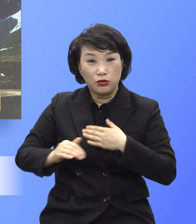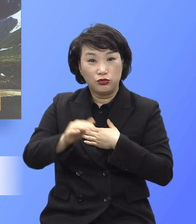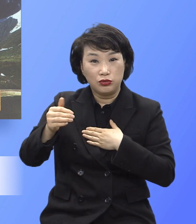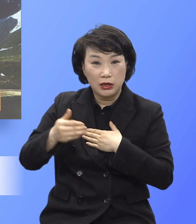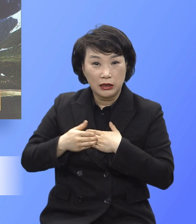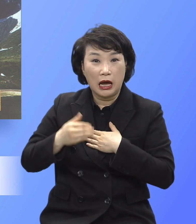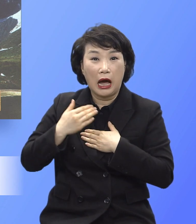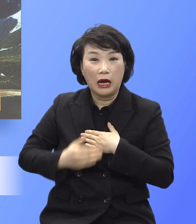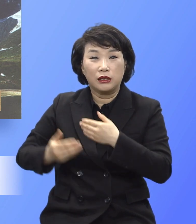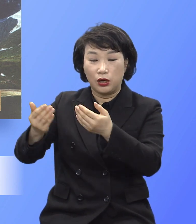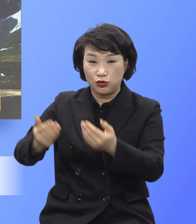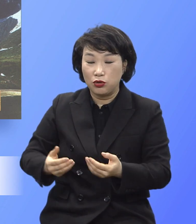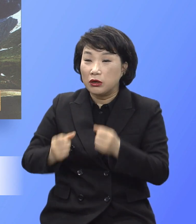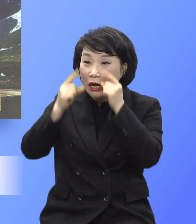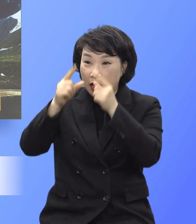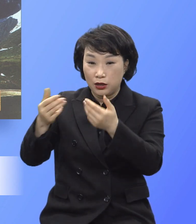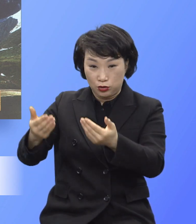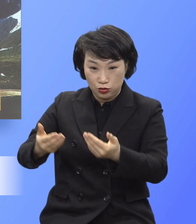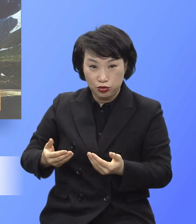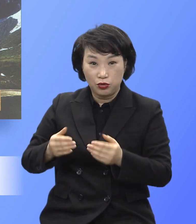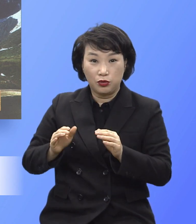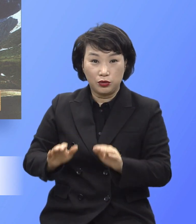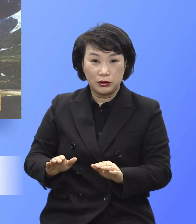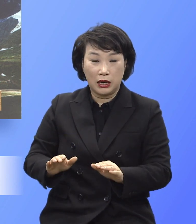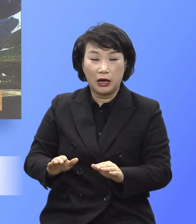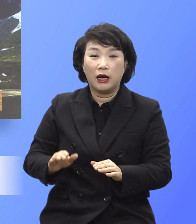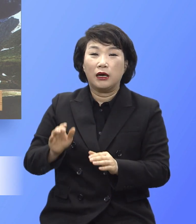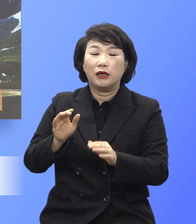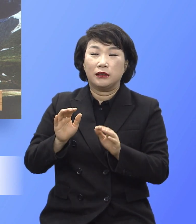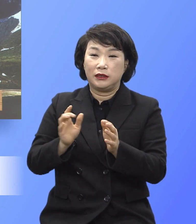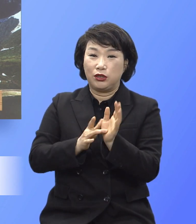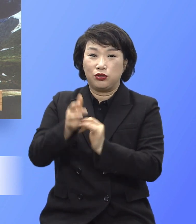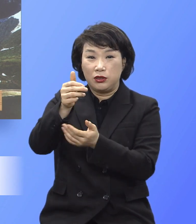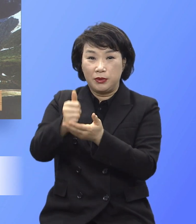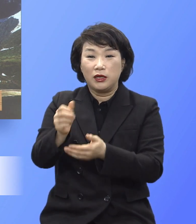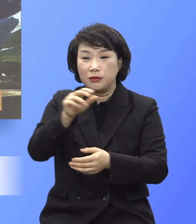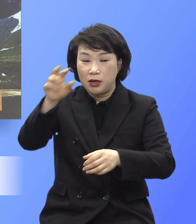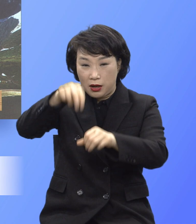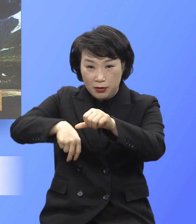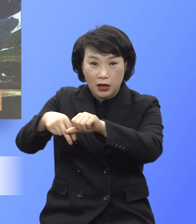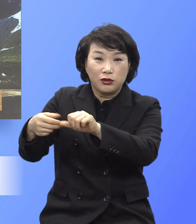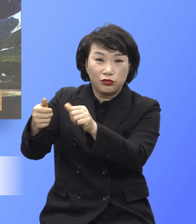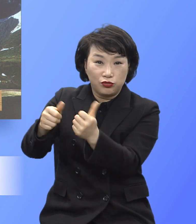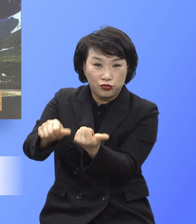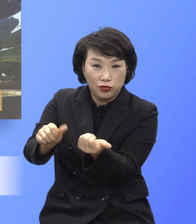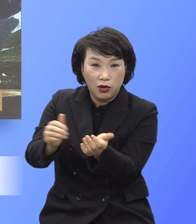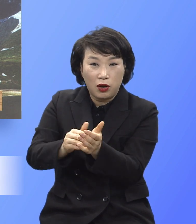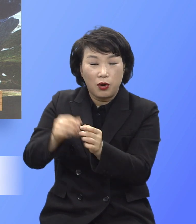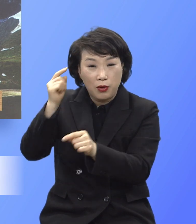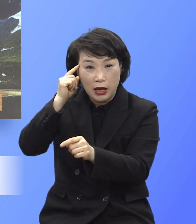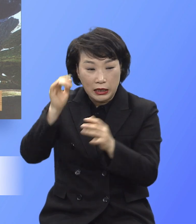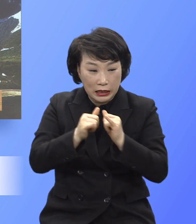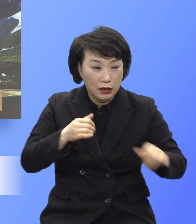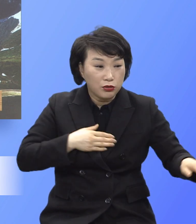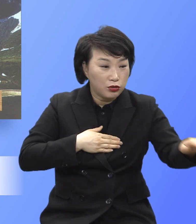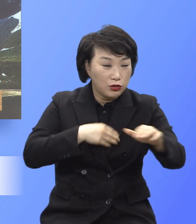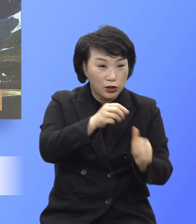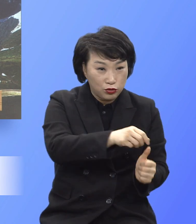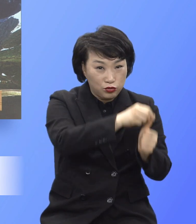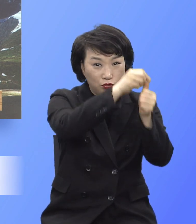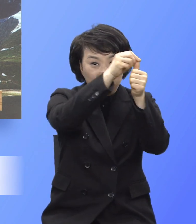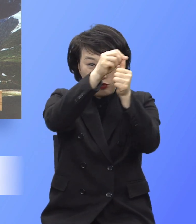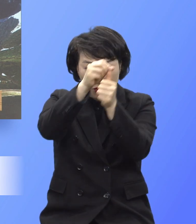우리에게 알게 하고 깨닫게 하시고 그가 죽으셔서 인간을